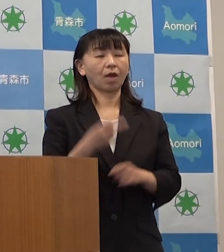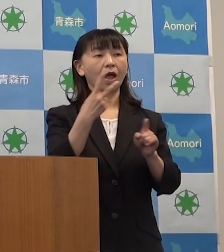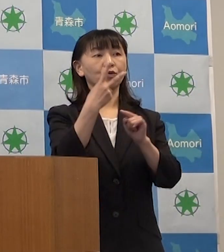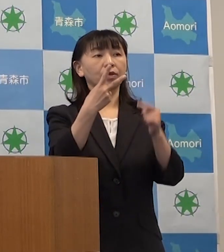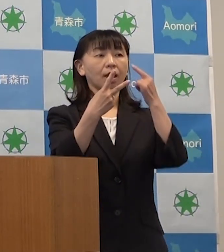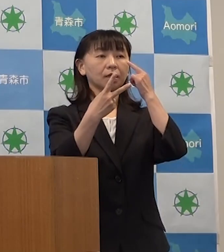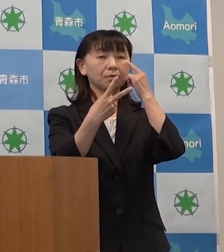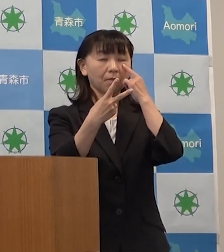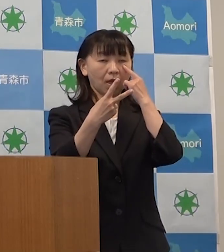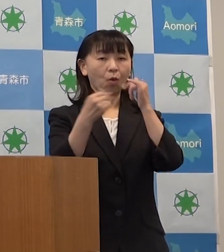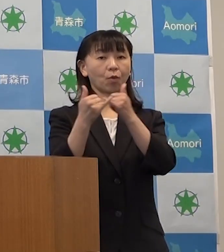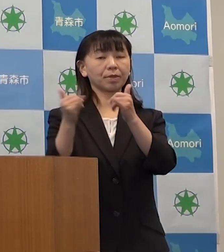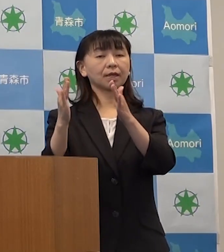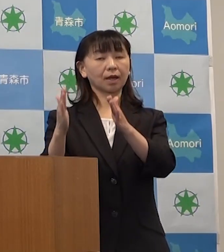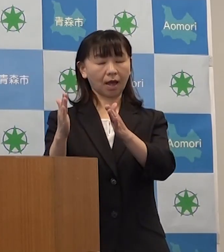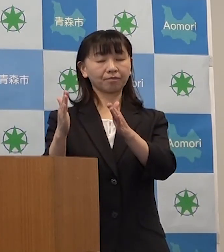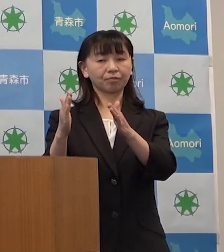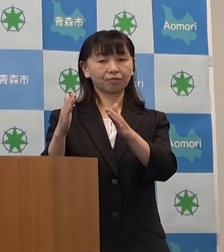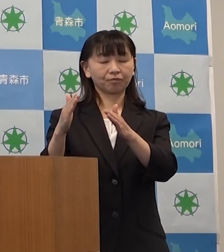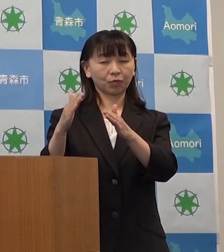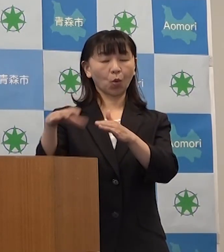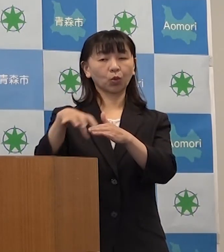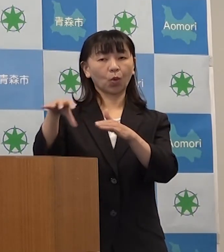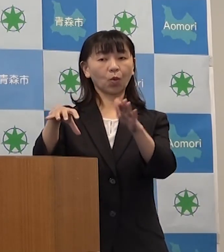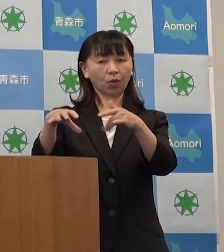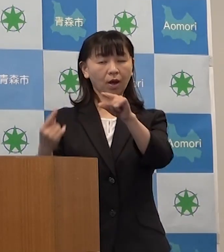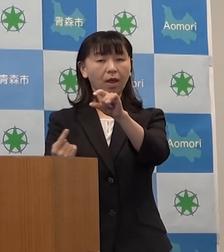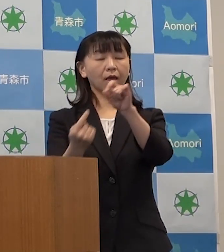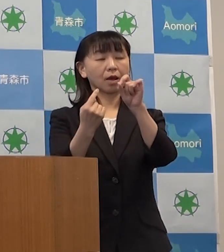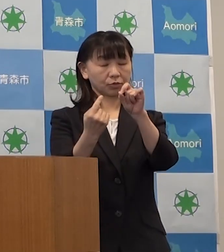の方をその民間分野からというふうにされる